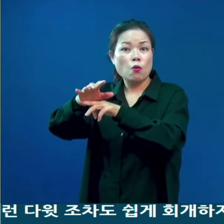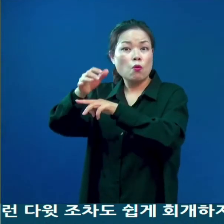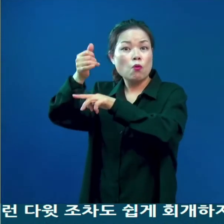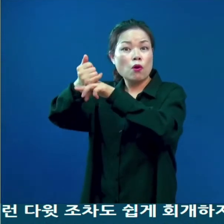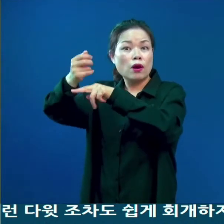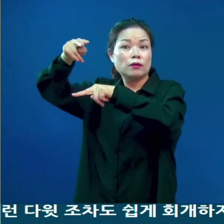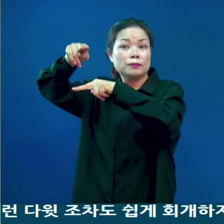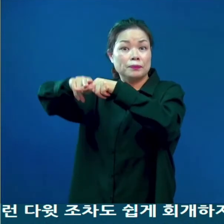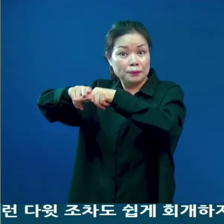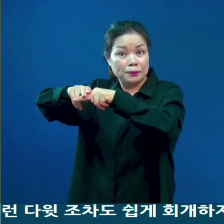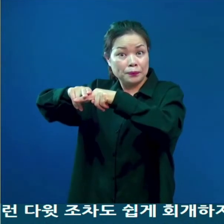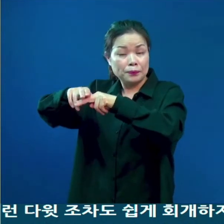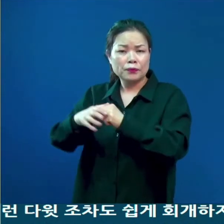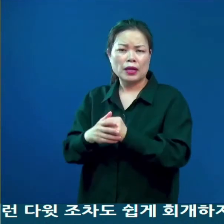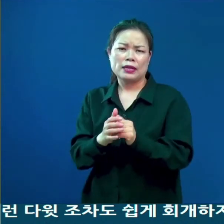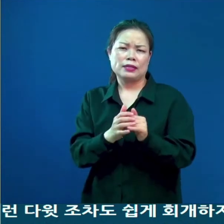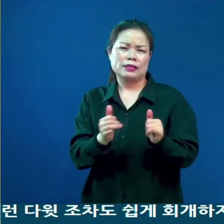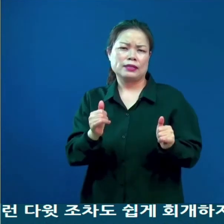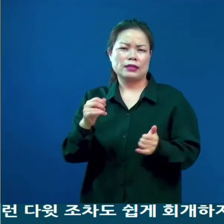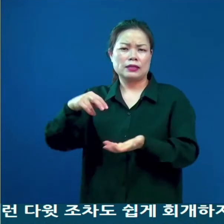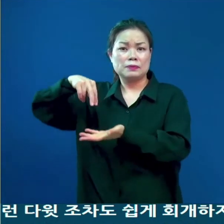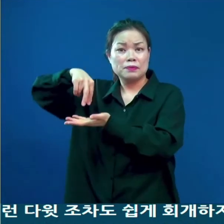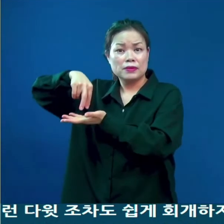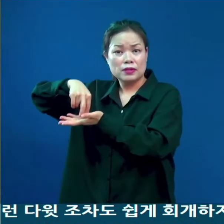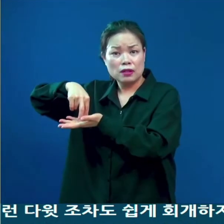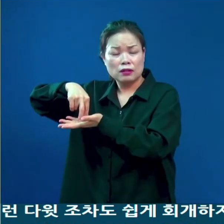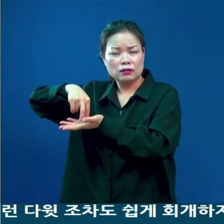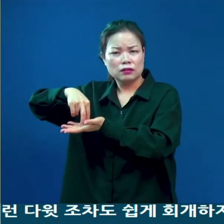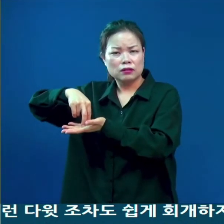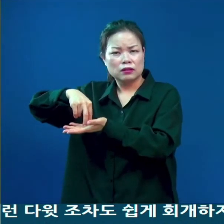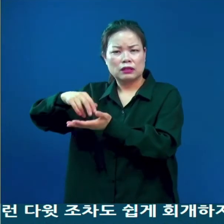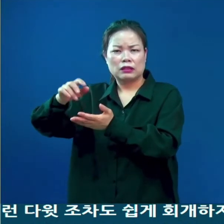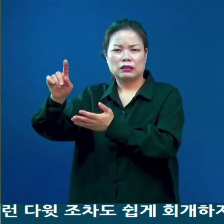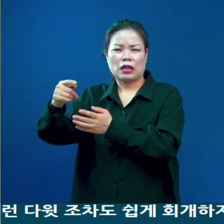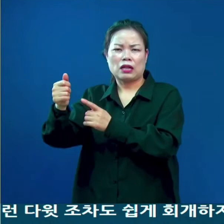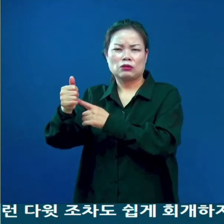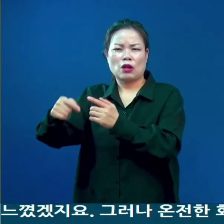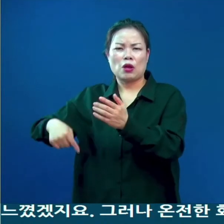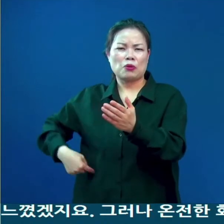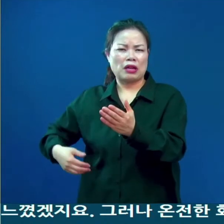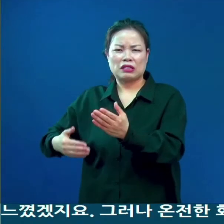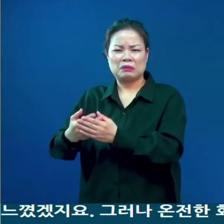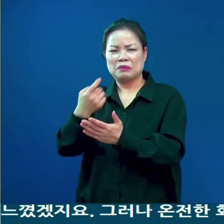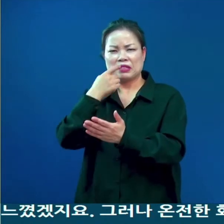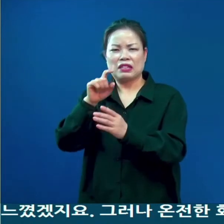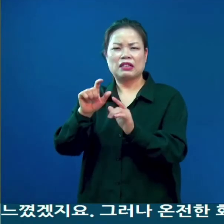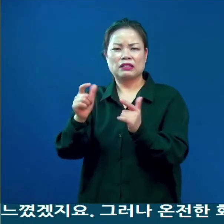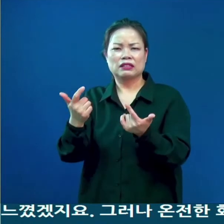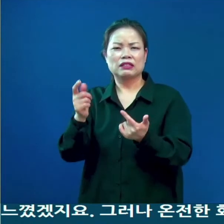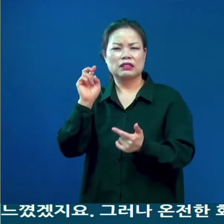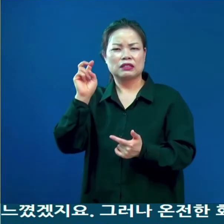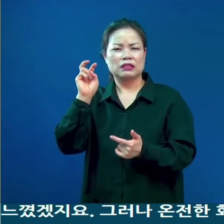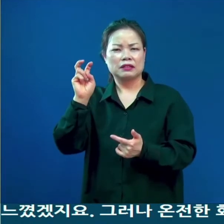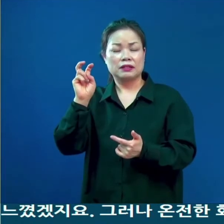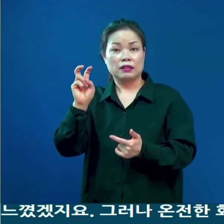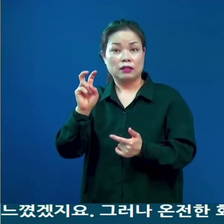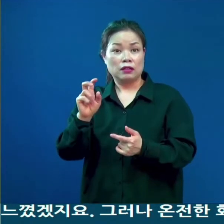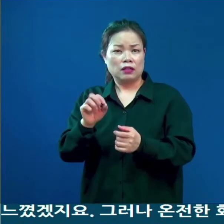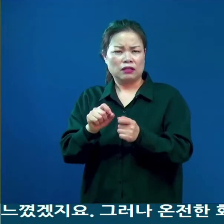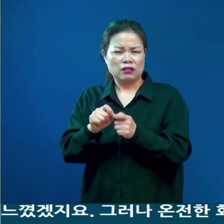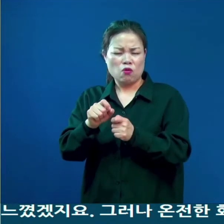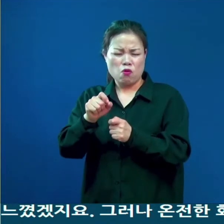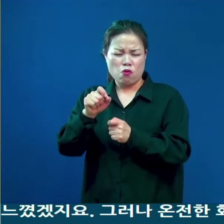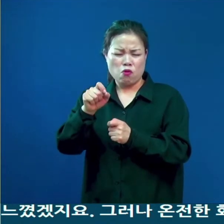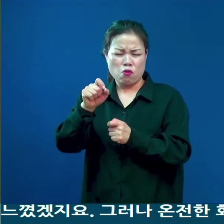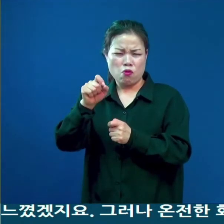됐잖아요. 인간적인 입장에서 다윗이 회개하기 쉽지 않았을 것이다. 그가 그토록 힘겹게 싸워왔던